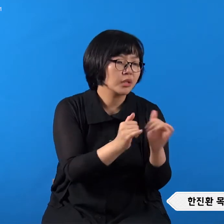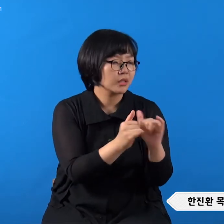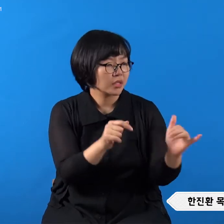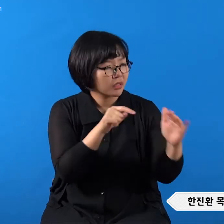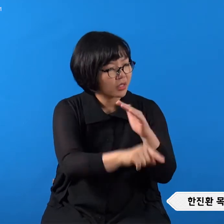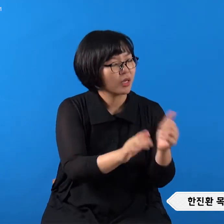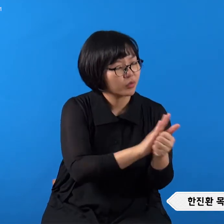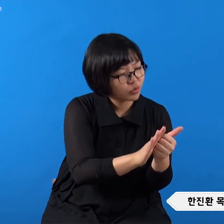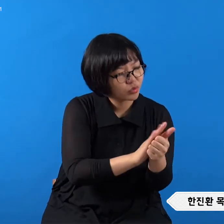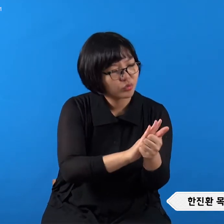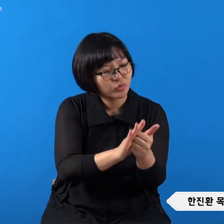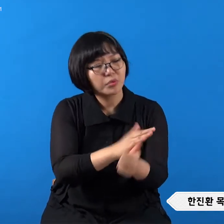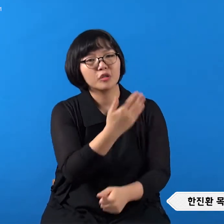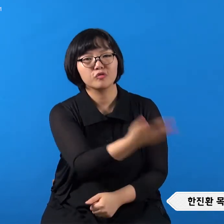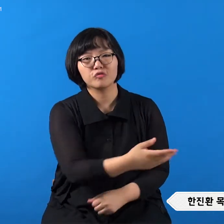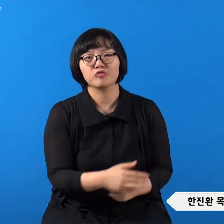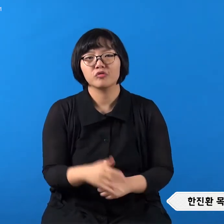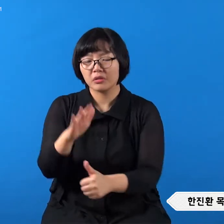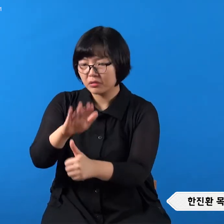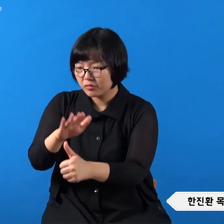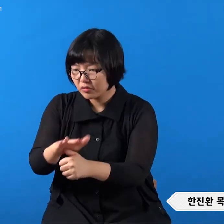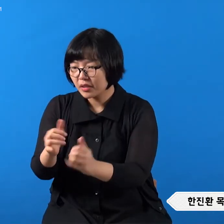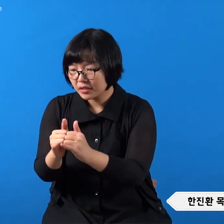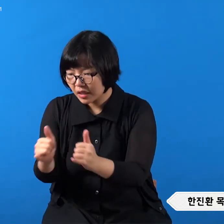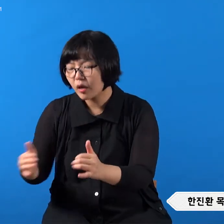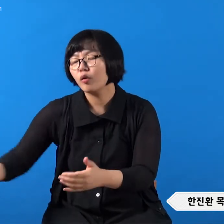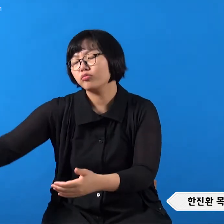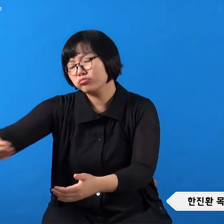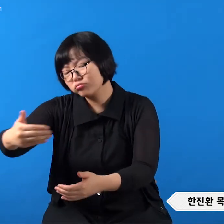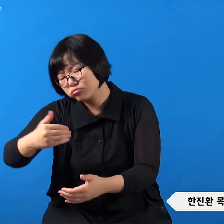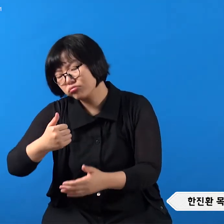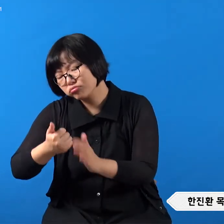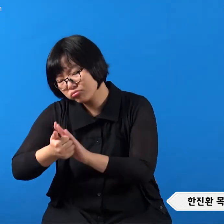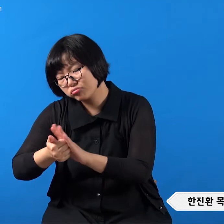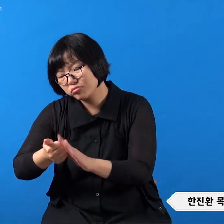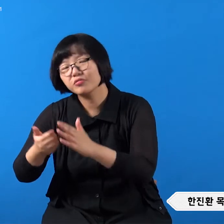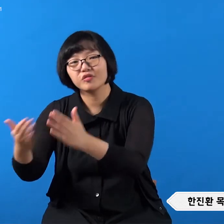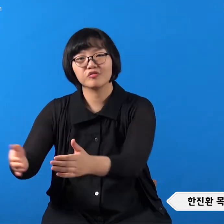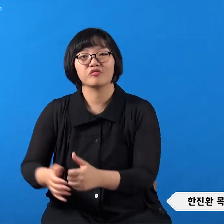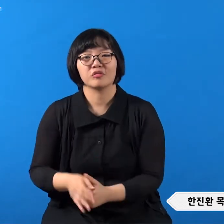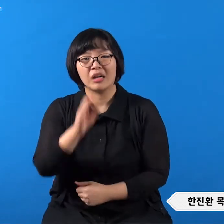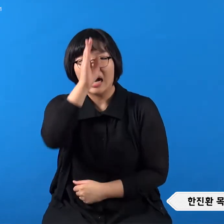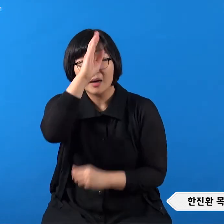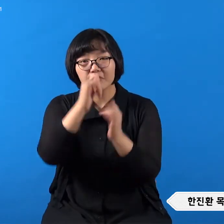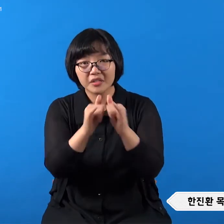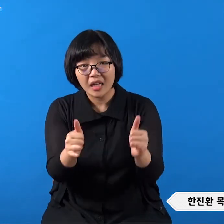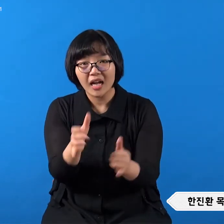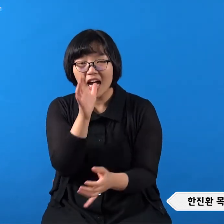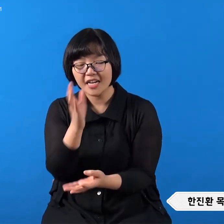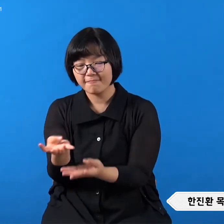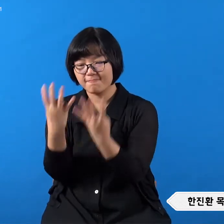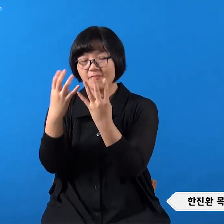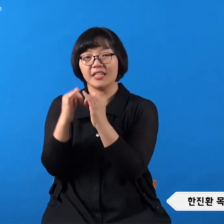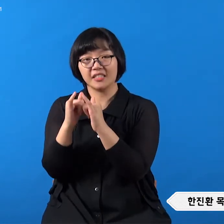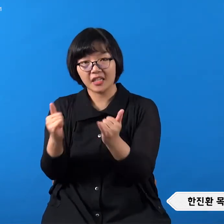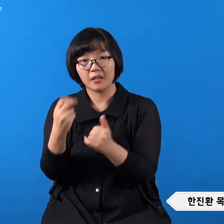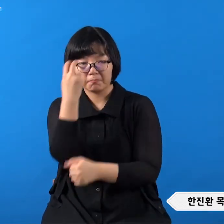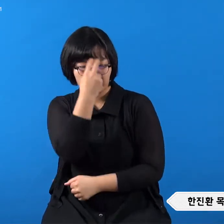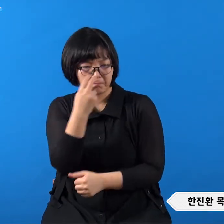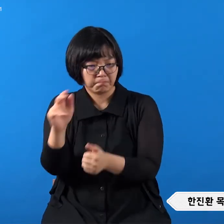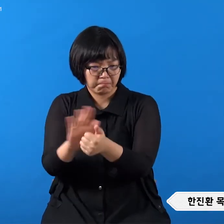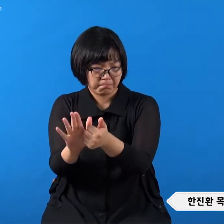의복도 나누어주고 불쌍한 아이들을 품고 보살폈습니다. 병자들, 옥에 갇힌 사람들 열심히 돌봤습니다.